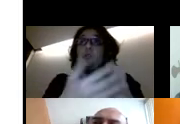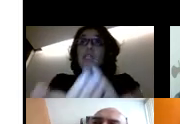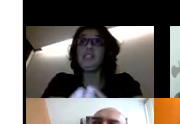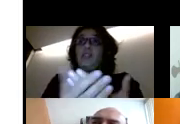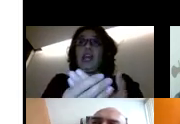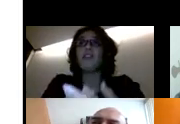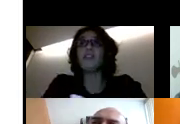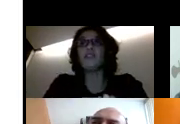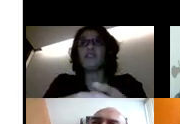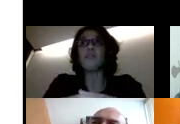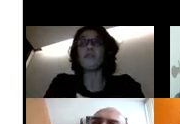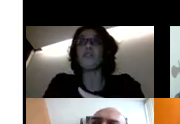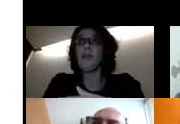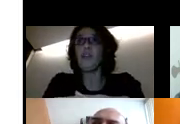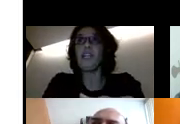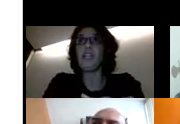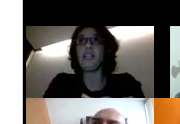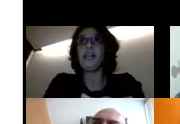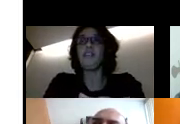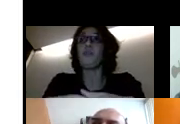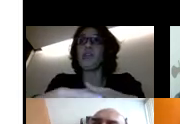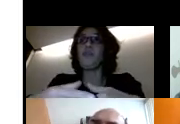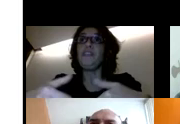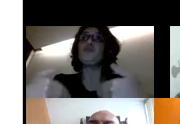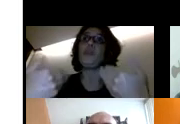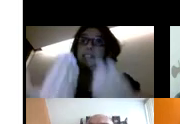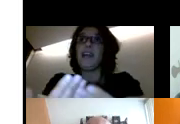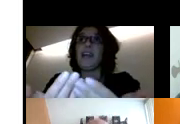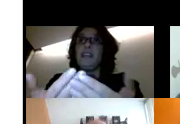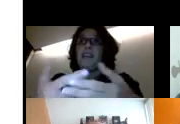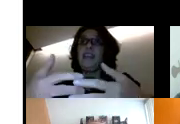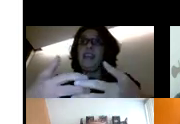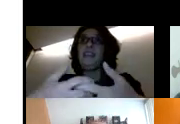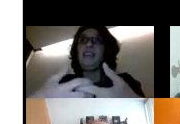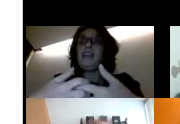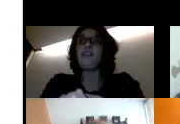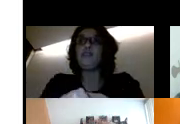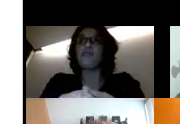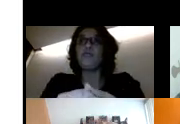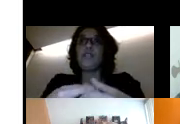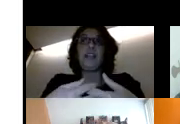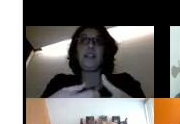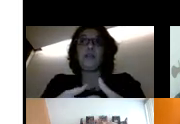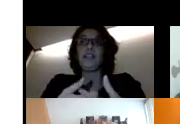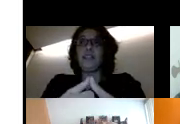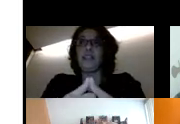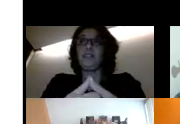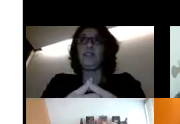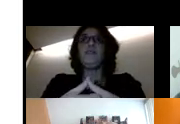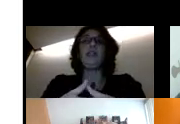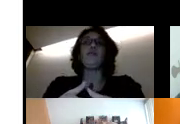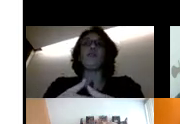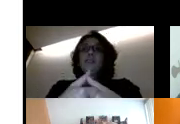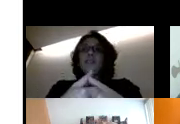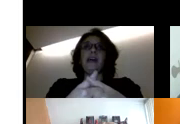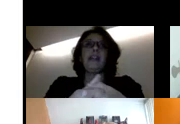fenómenos lingüísticos, algo que nosotros siempre estudiamos en la oralidad, lo podemos visualizar en las construcciones de las lenguas de señas,